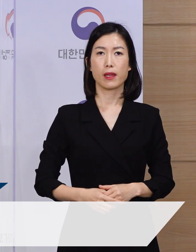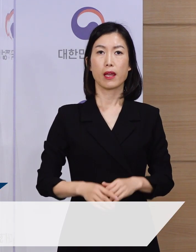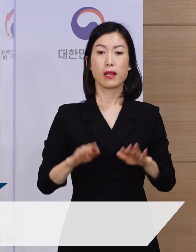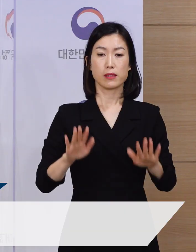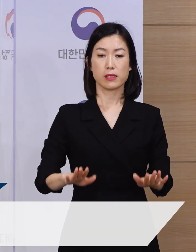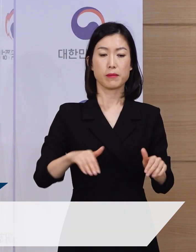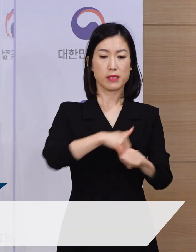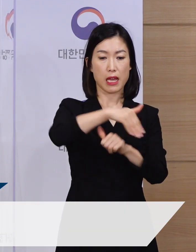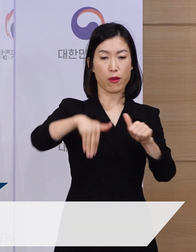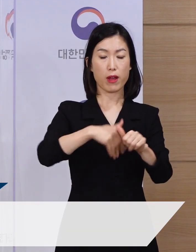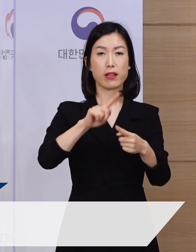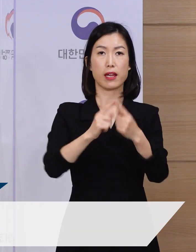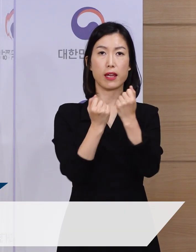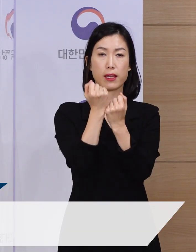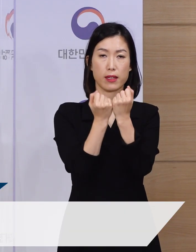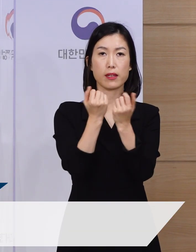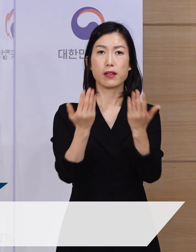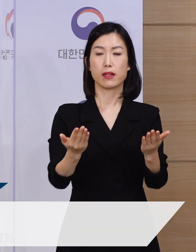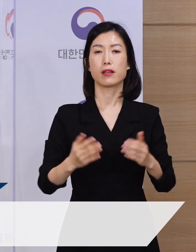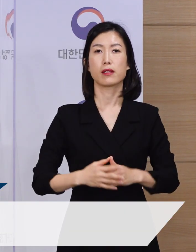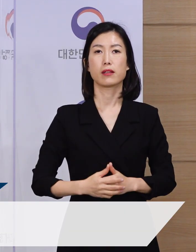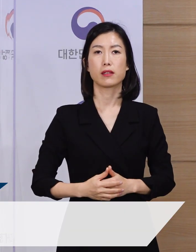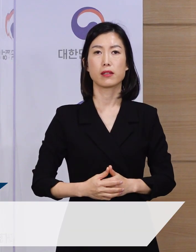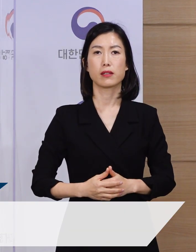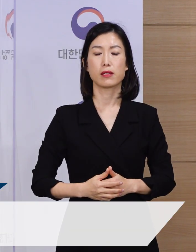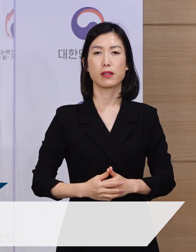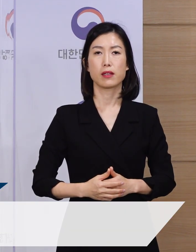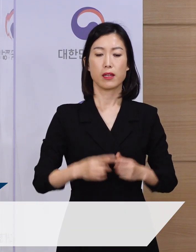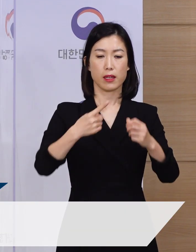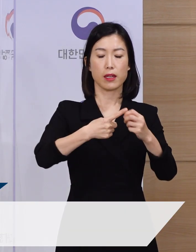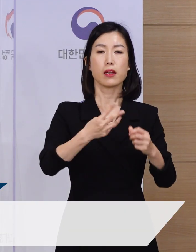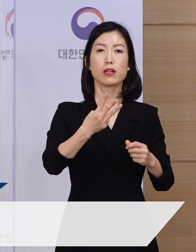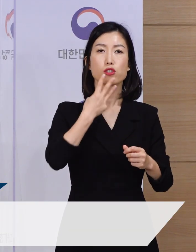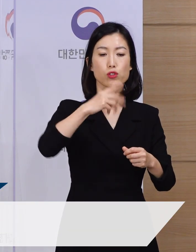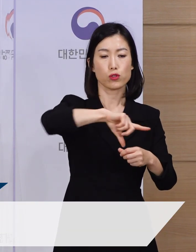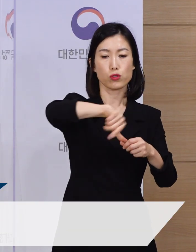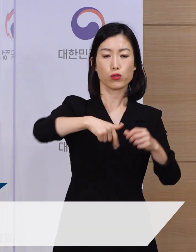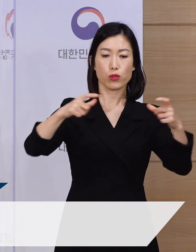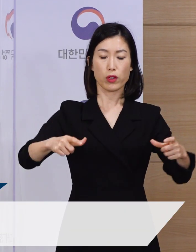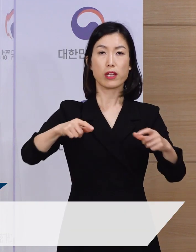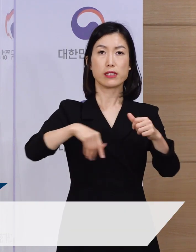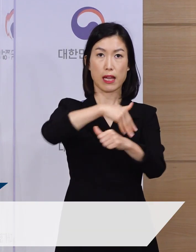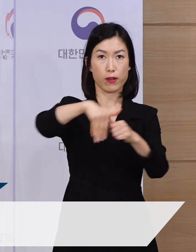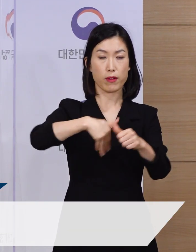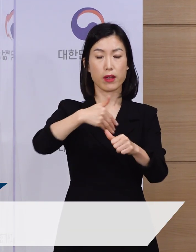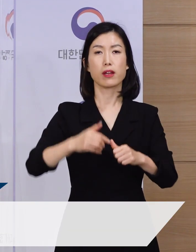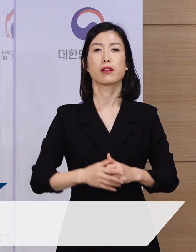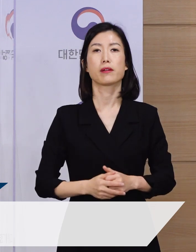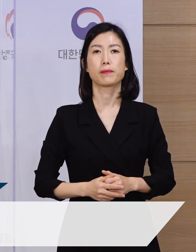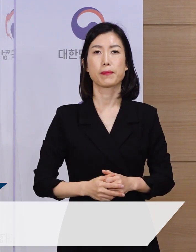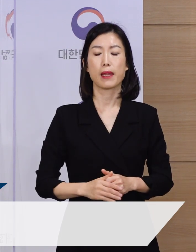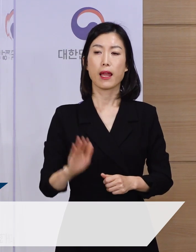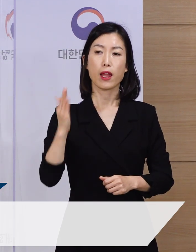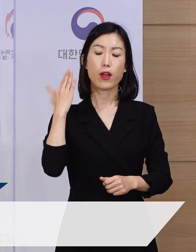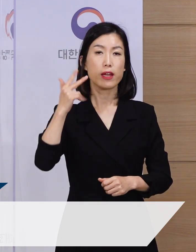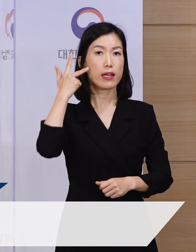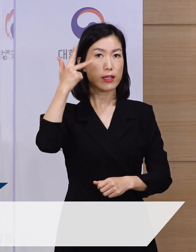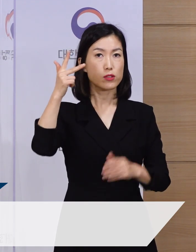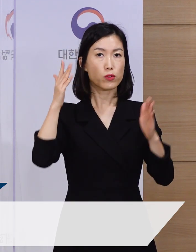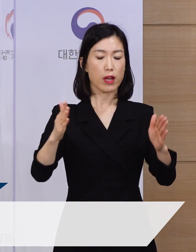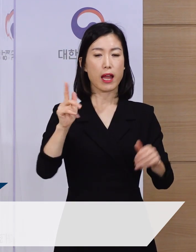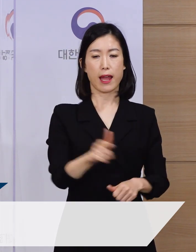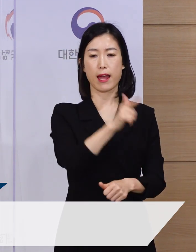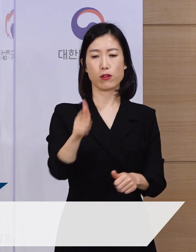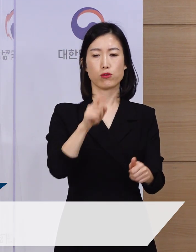현재의 상황 분석에 대해 말씀드리겠습니다. 먼저 수도권 상황입니다. 최근 일주간